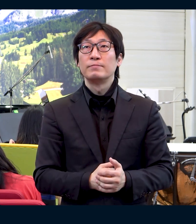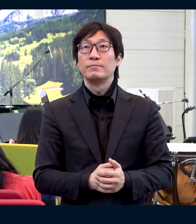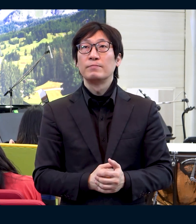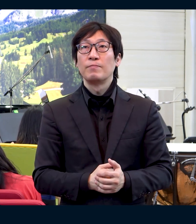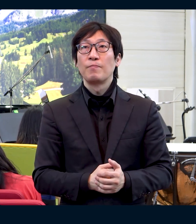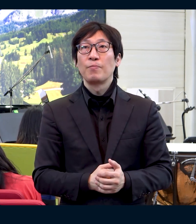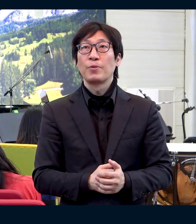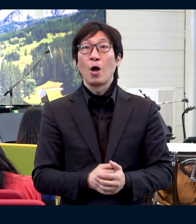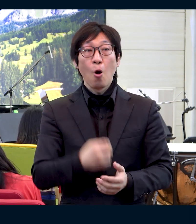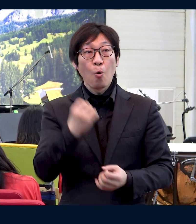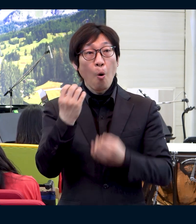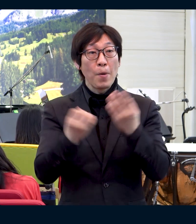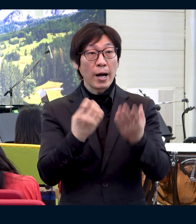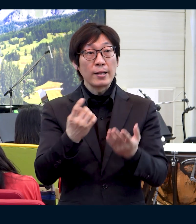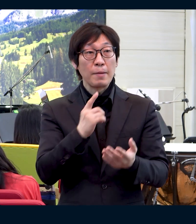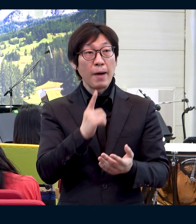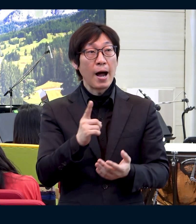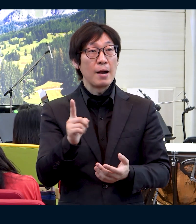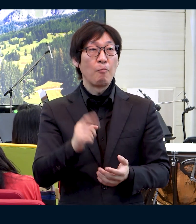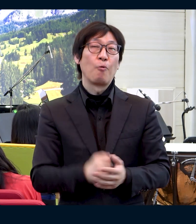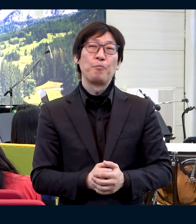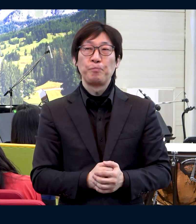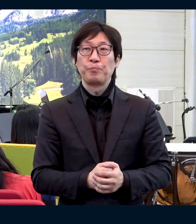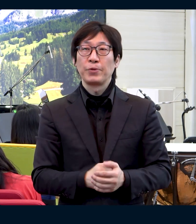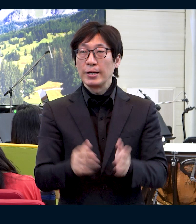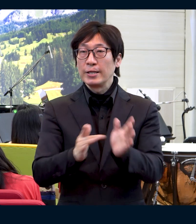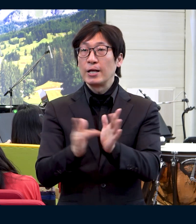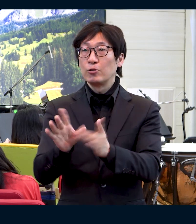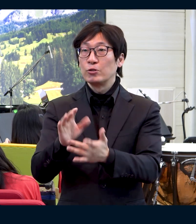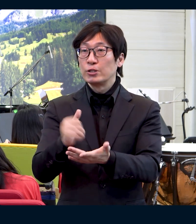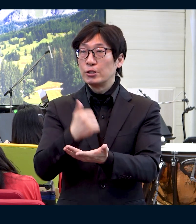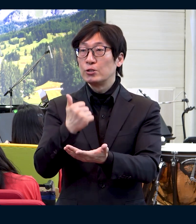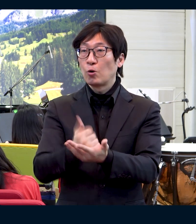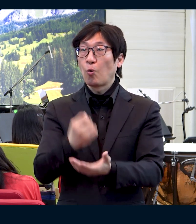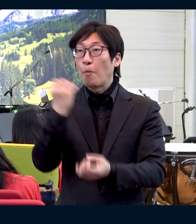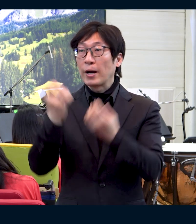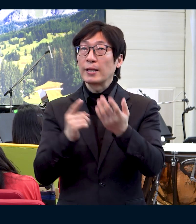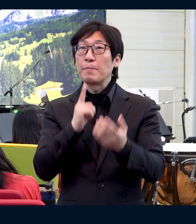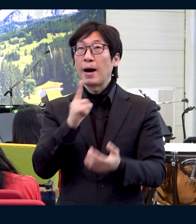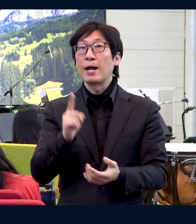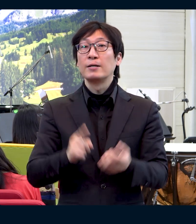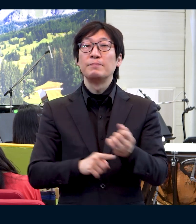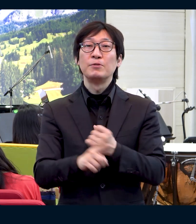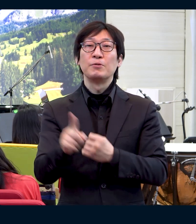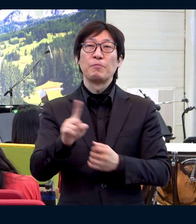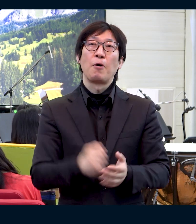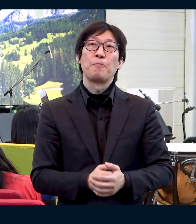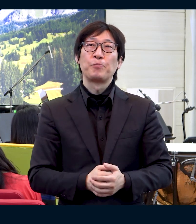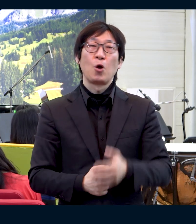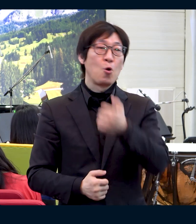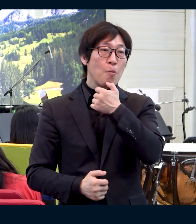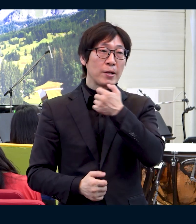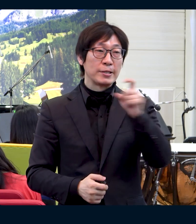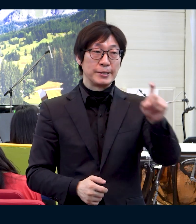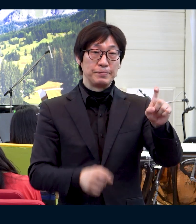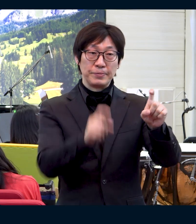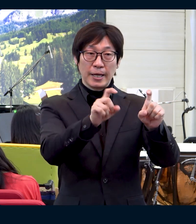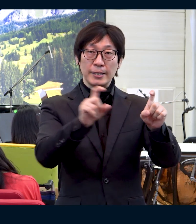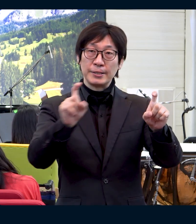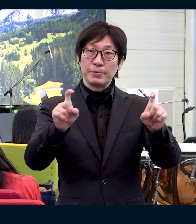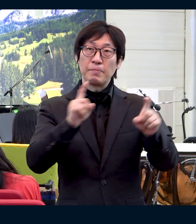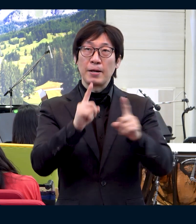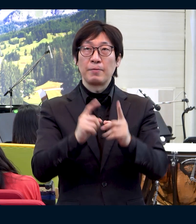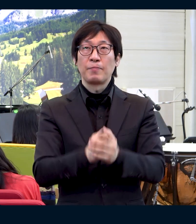되는데요. 그러면 과연 고백한다는 것, 예수 그리스도를 고백한다는 말은 무엇을 말하는 것일까요? 로마서 10장 10절